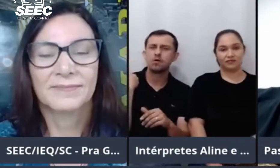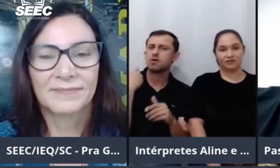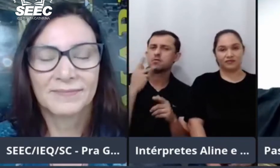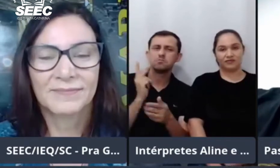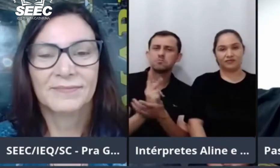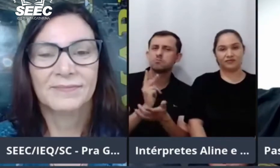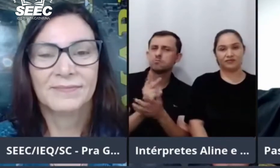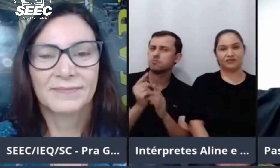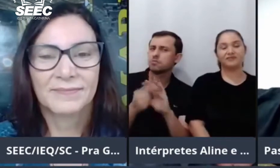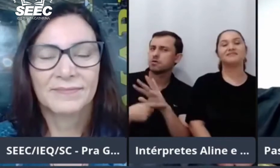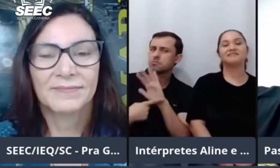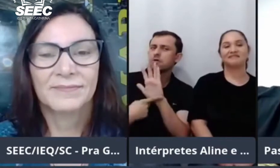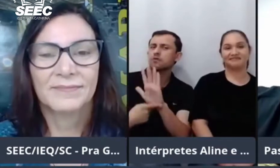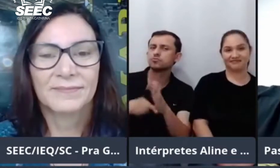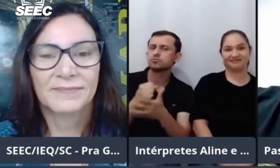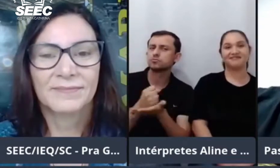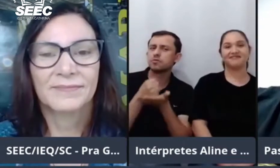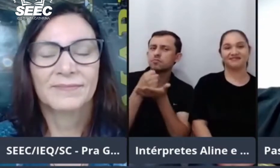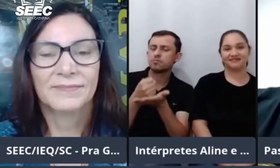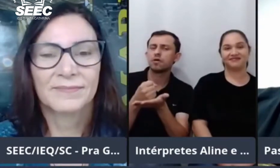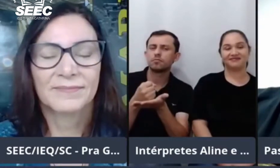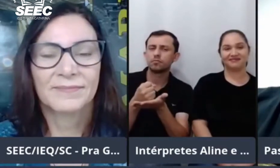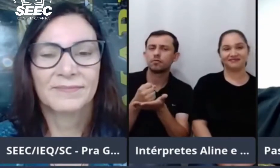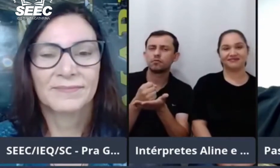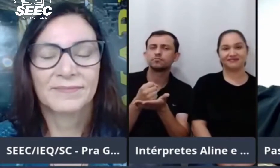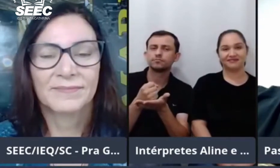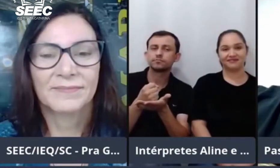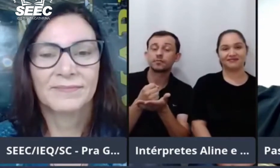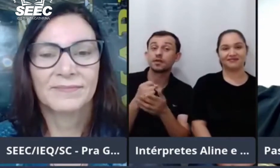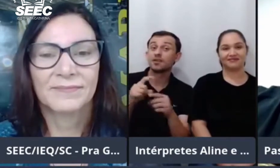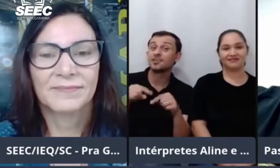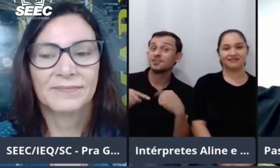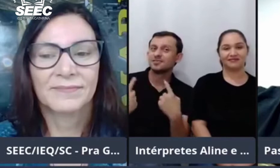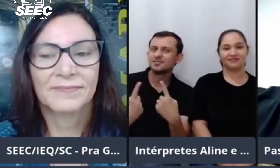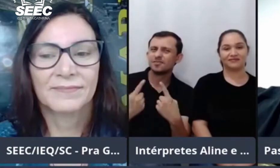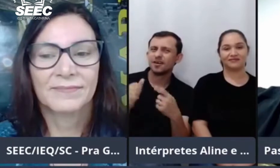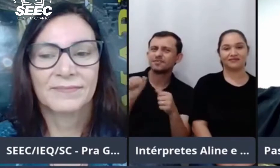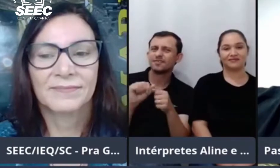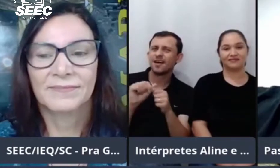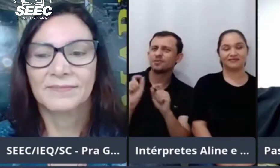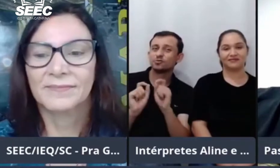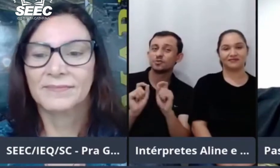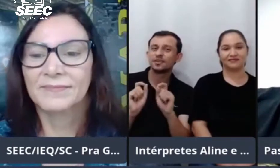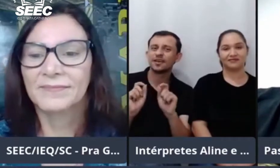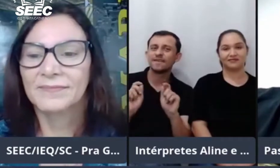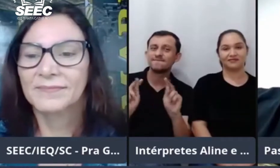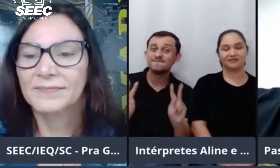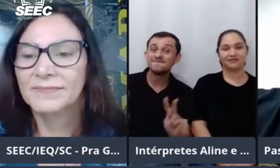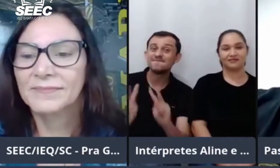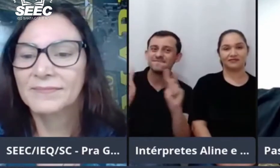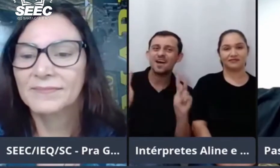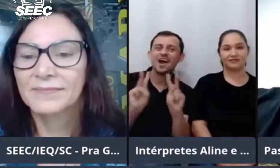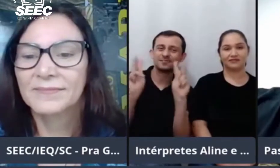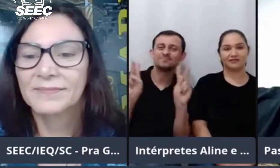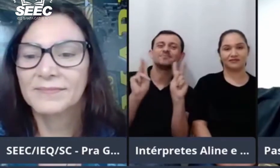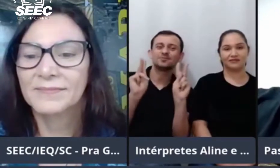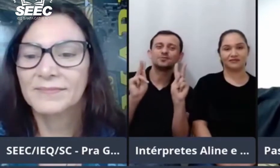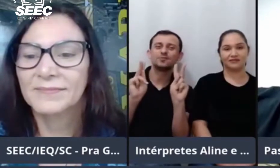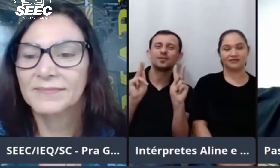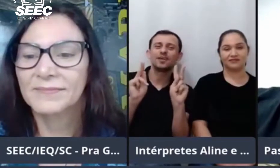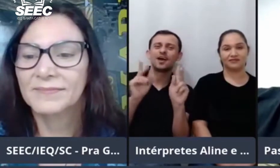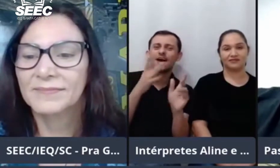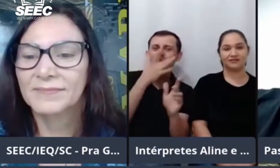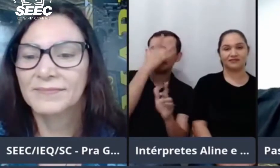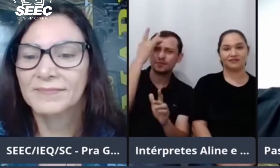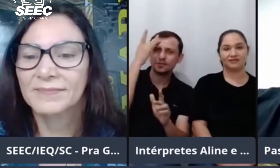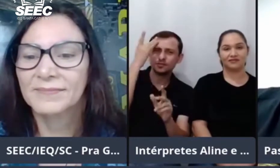espécie de valorização à medida que eles chegam e encontram um ambiente saudável pelo qual são apreciados, né.